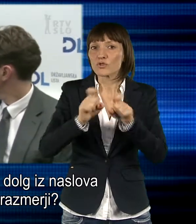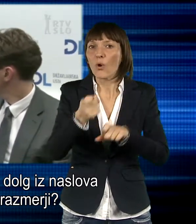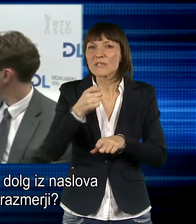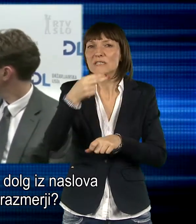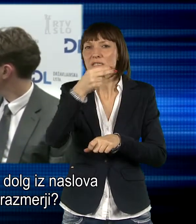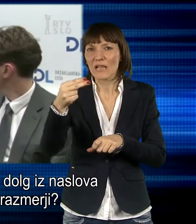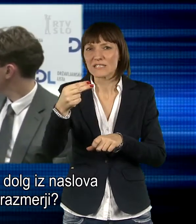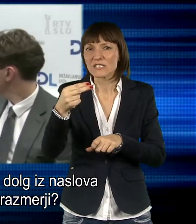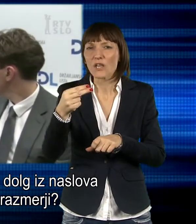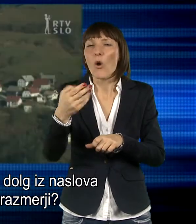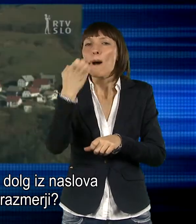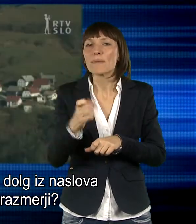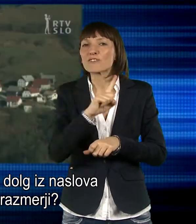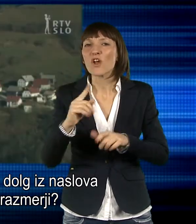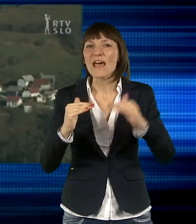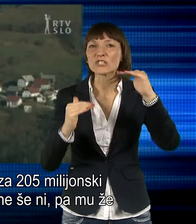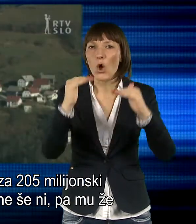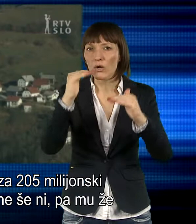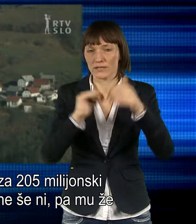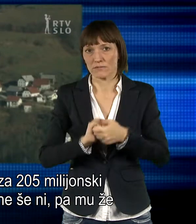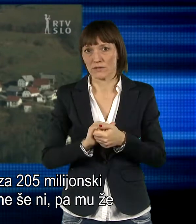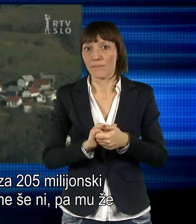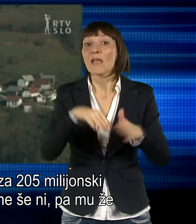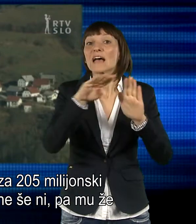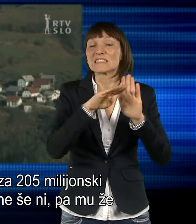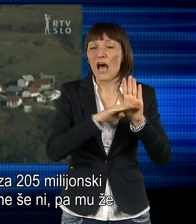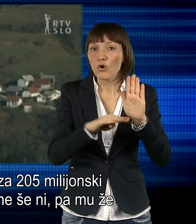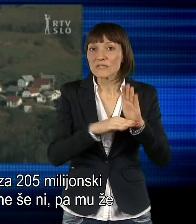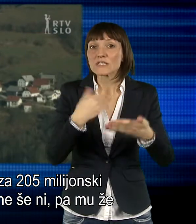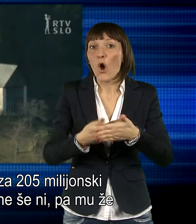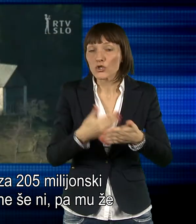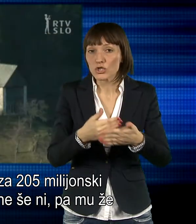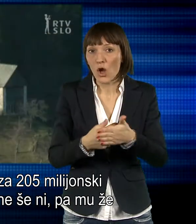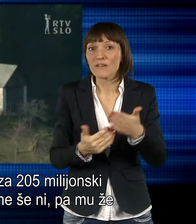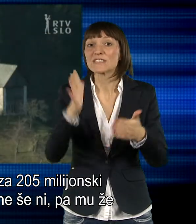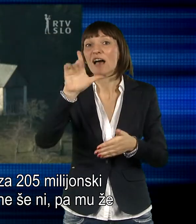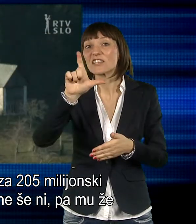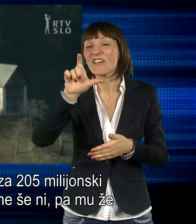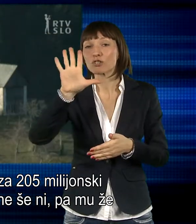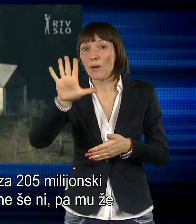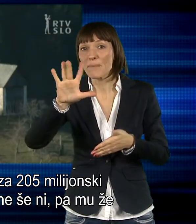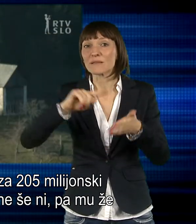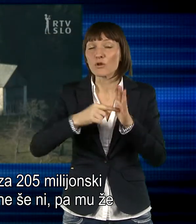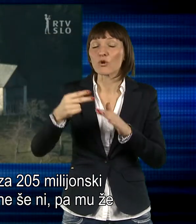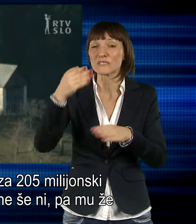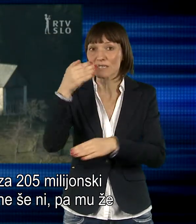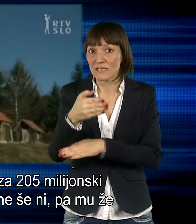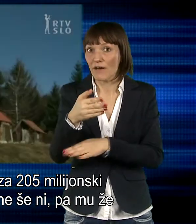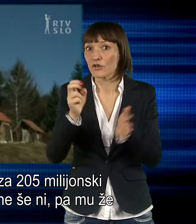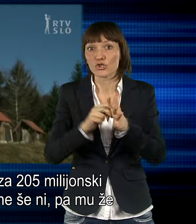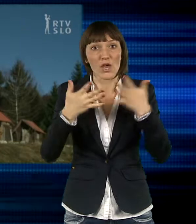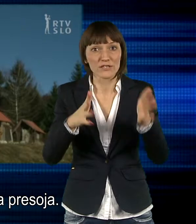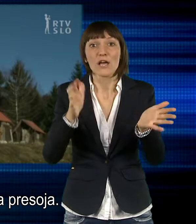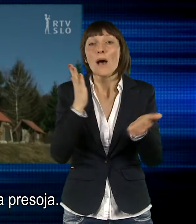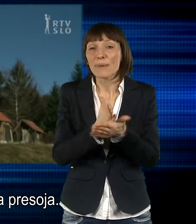iz naslova plačnih nesorazmerij? Zakonske podlage za 205 milijonski davek na nepremičnine še ni, pa